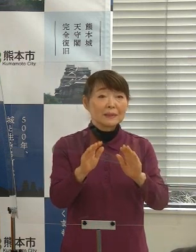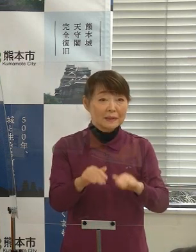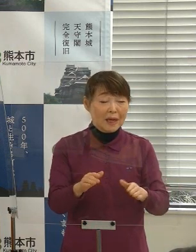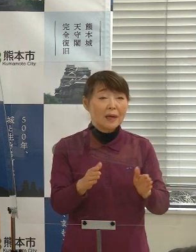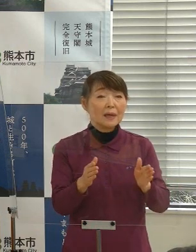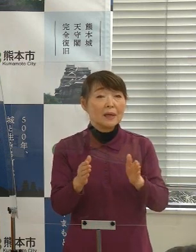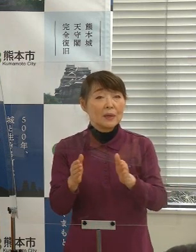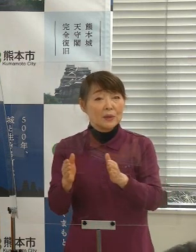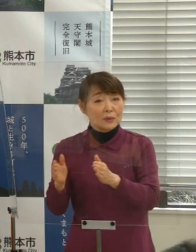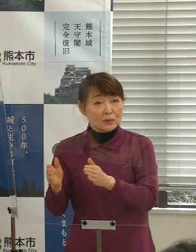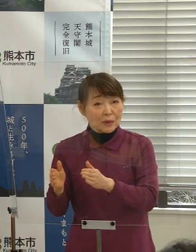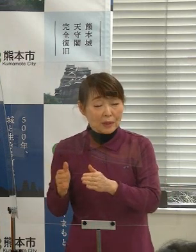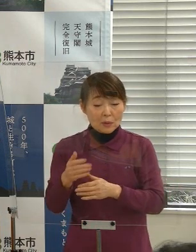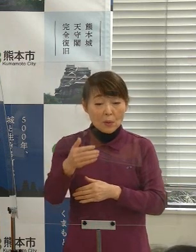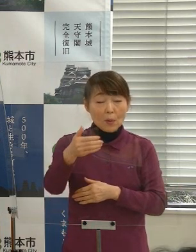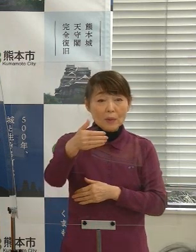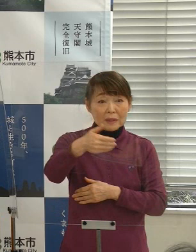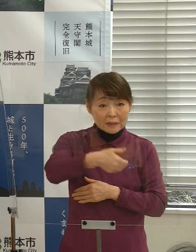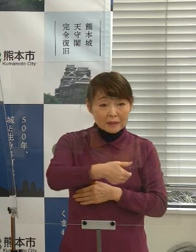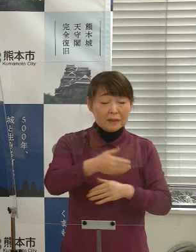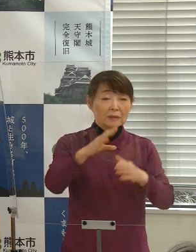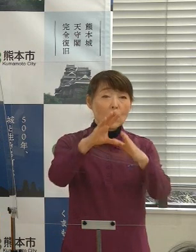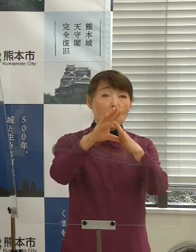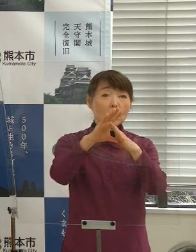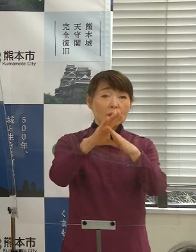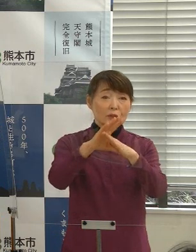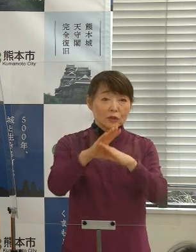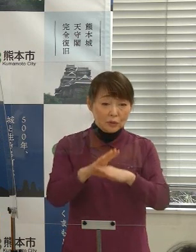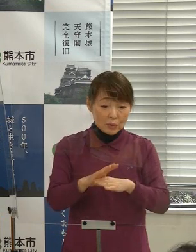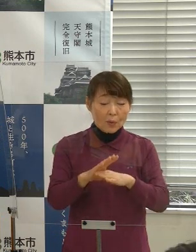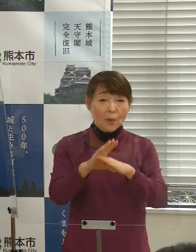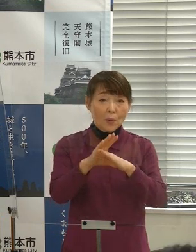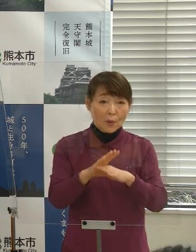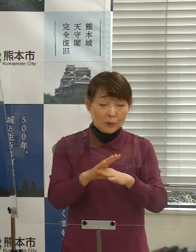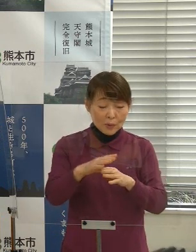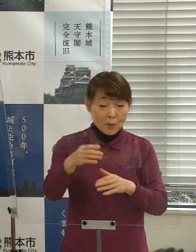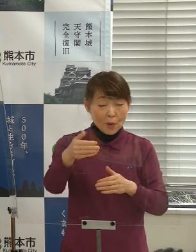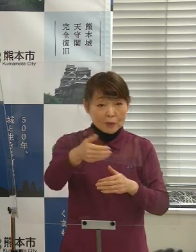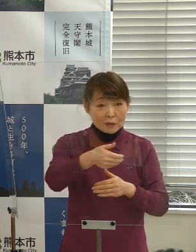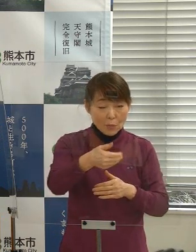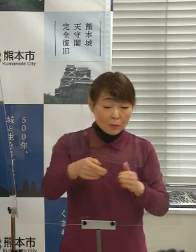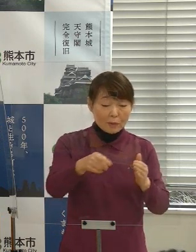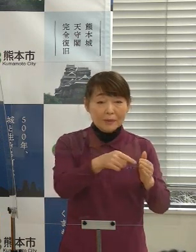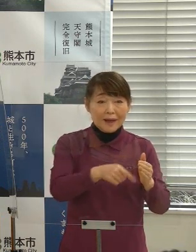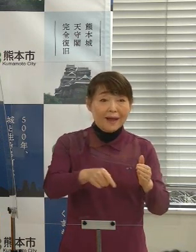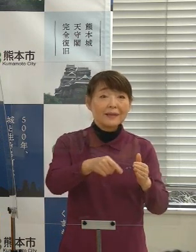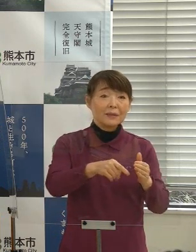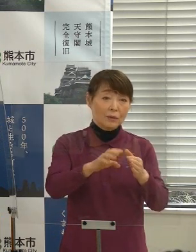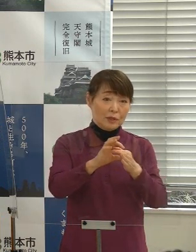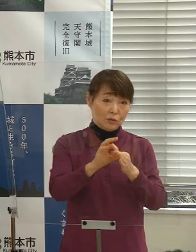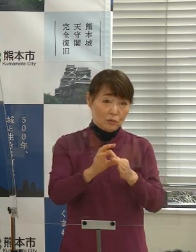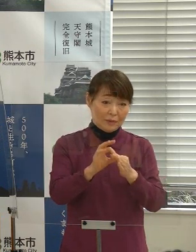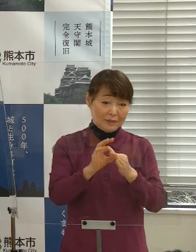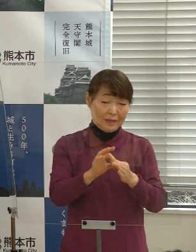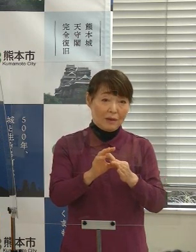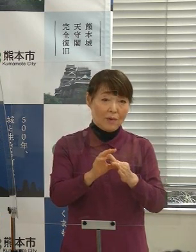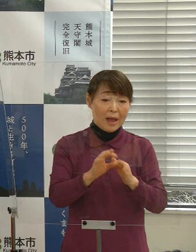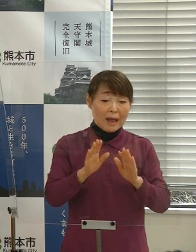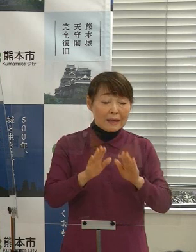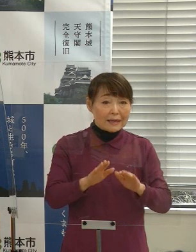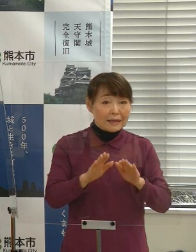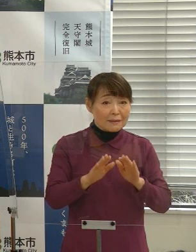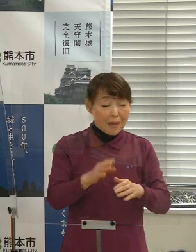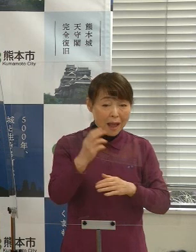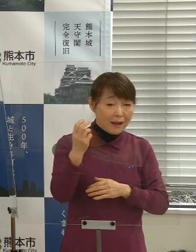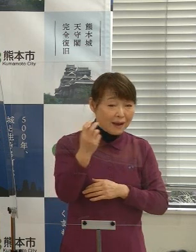問状といいますか、いろいろな質問事項についてはですね、現在確認をし